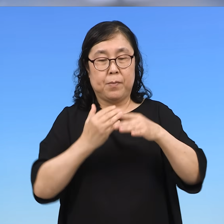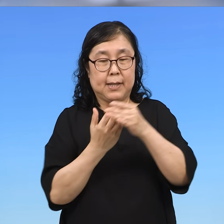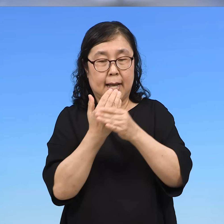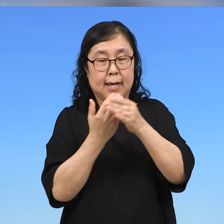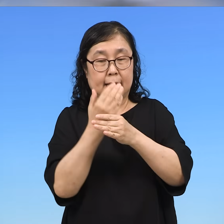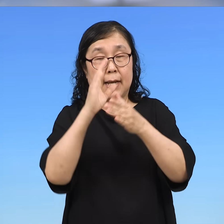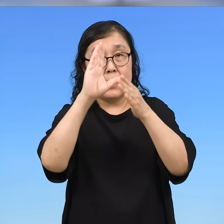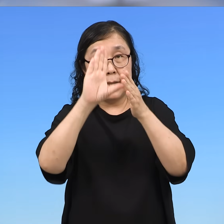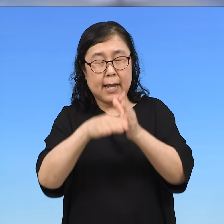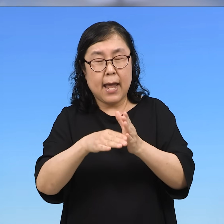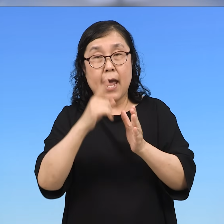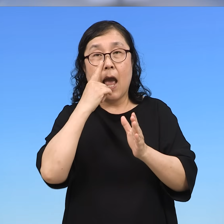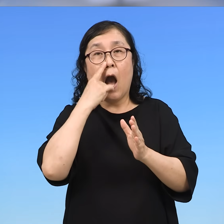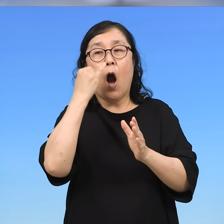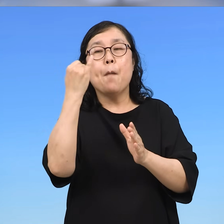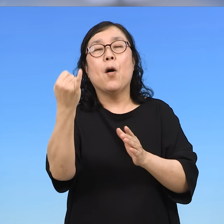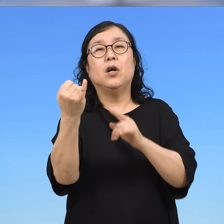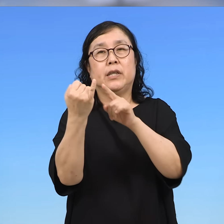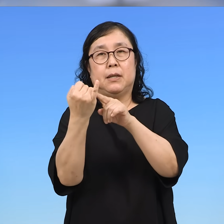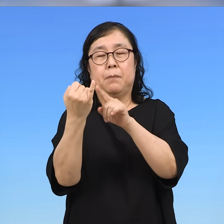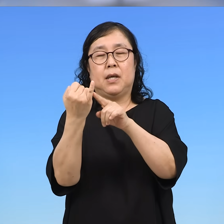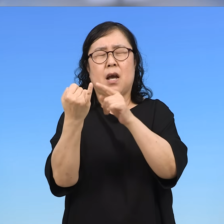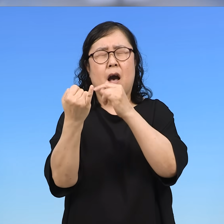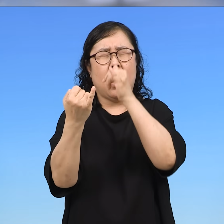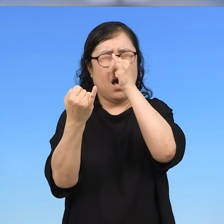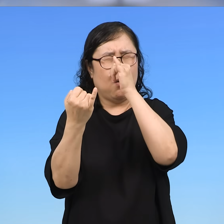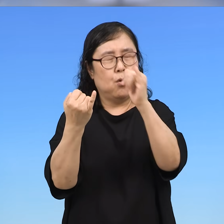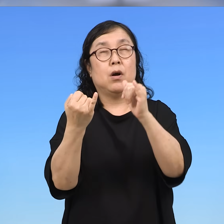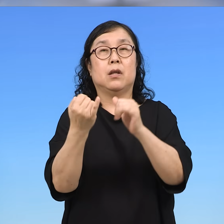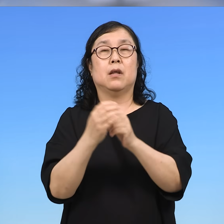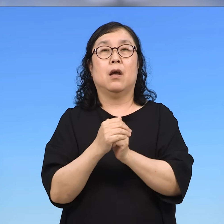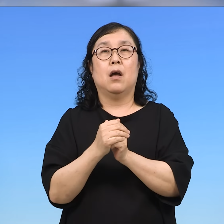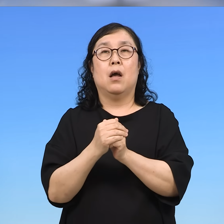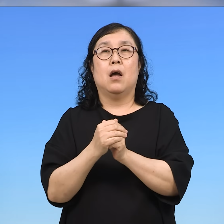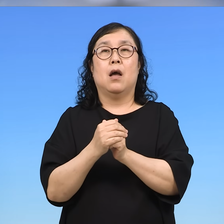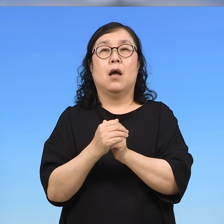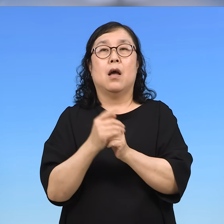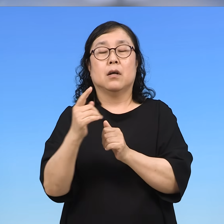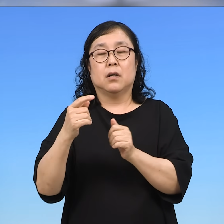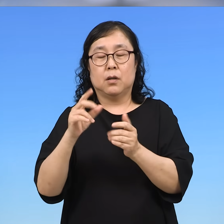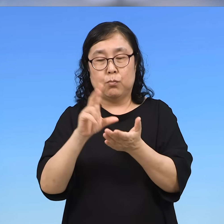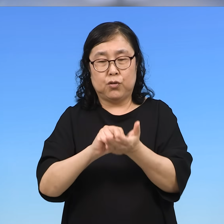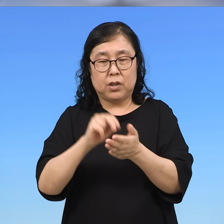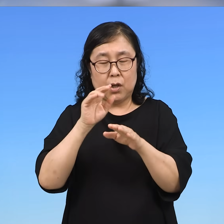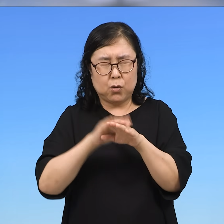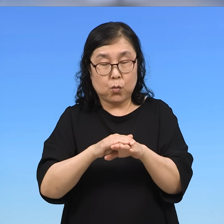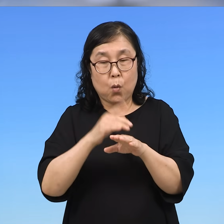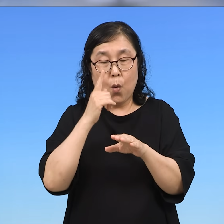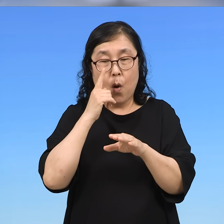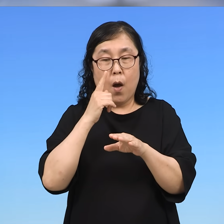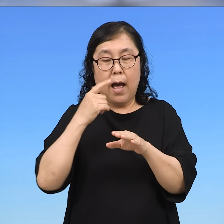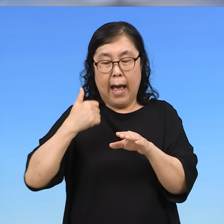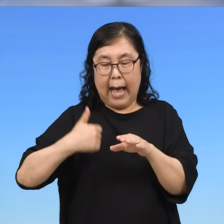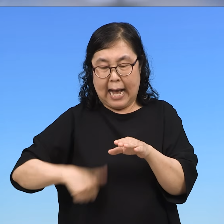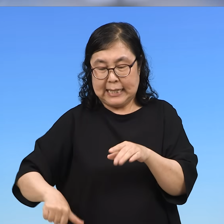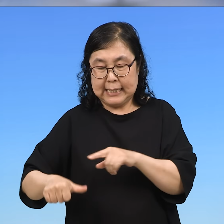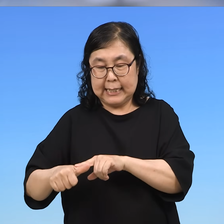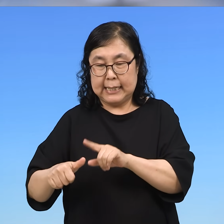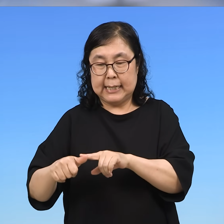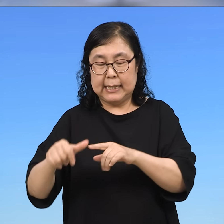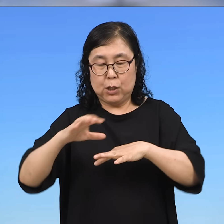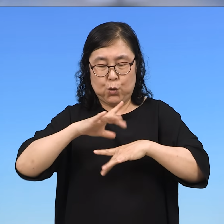때 그 어머니 사모님이 참 훌륭하세요. 그 문제를 놓고 아들이 지금 마음에 두려움이 있다는